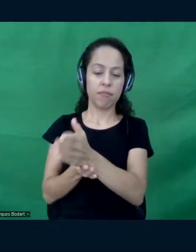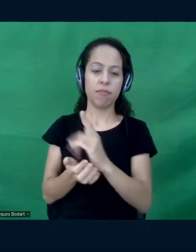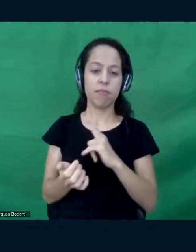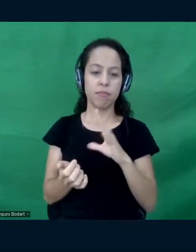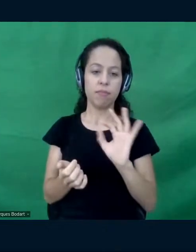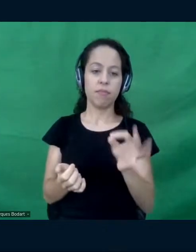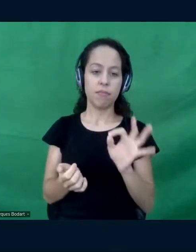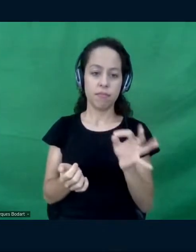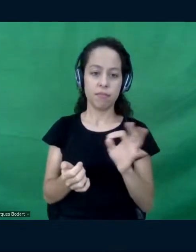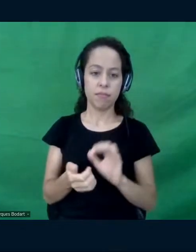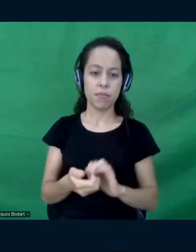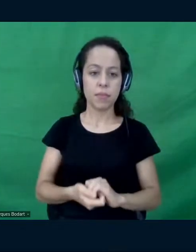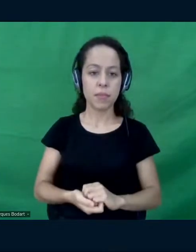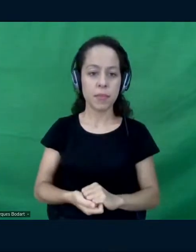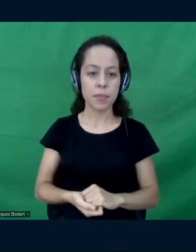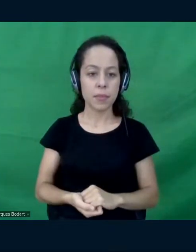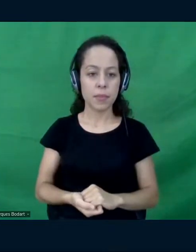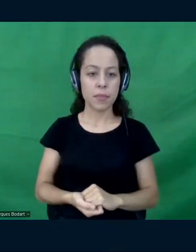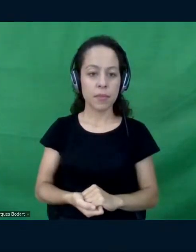itinerários.